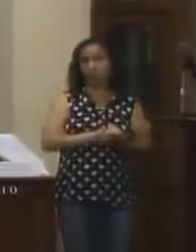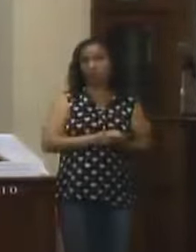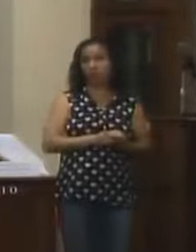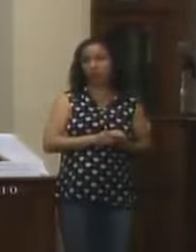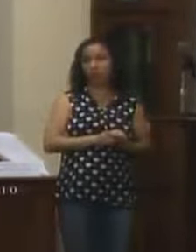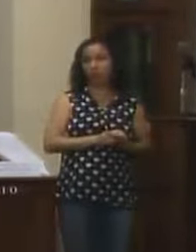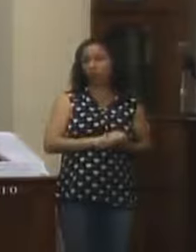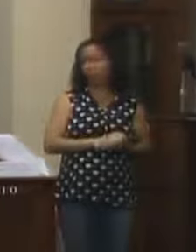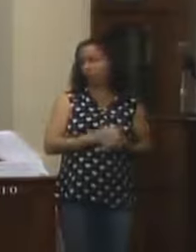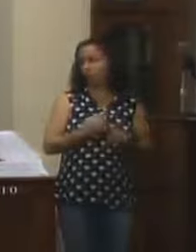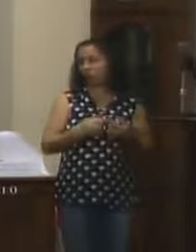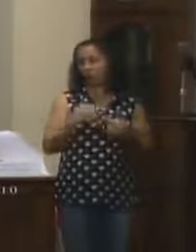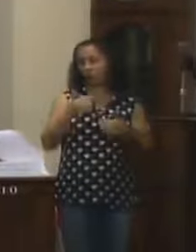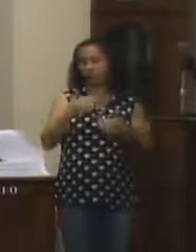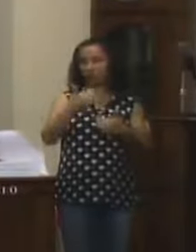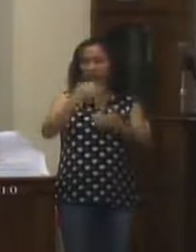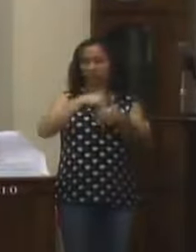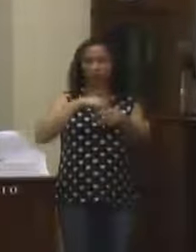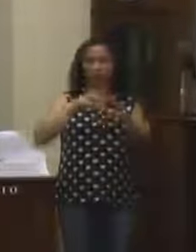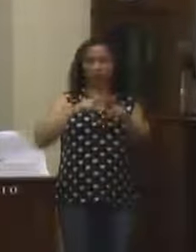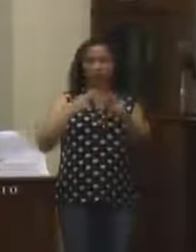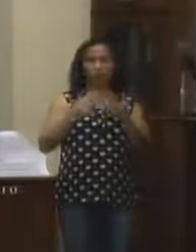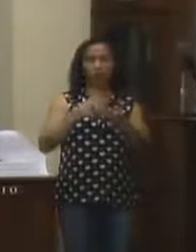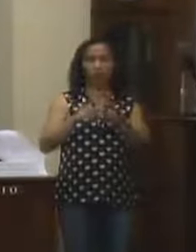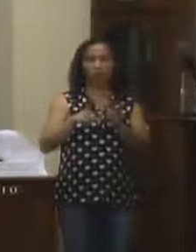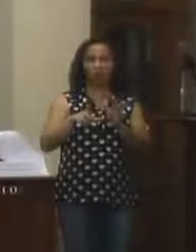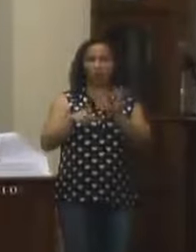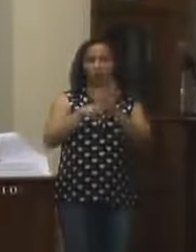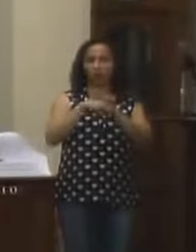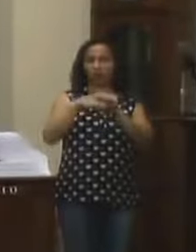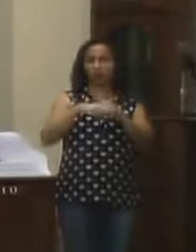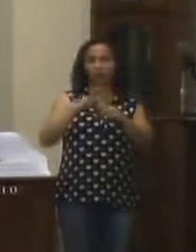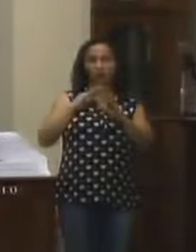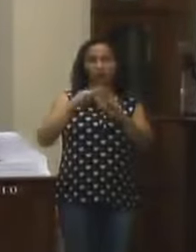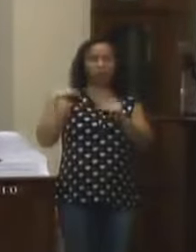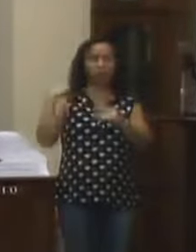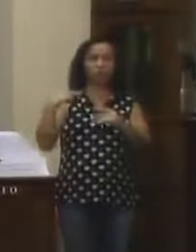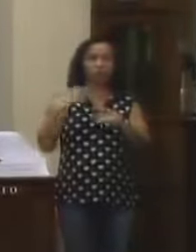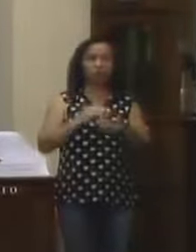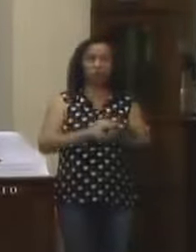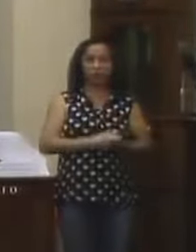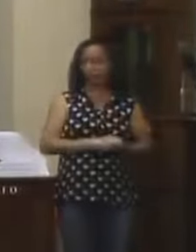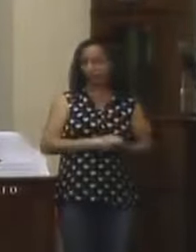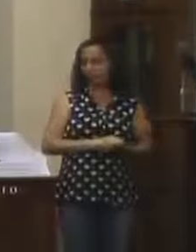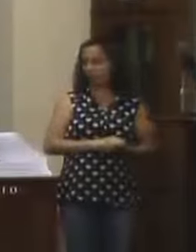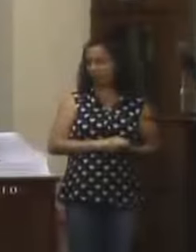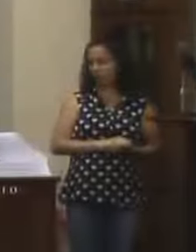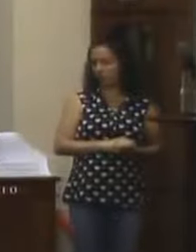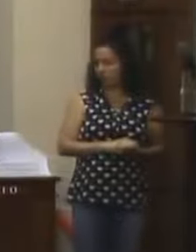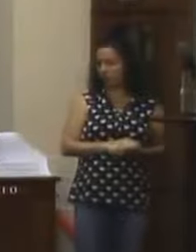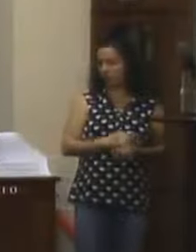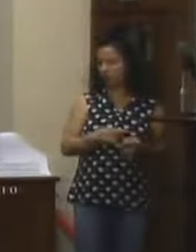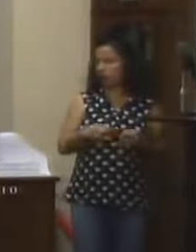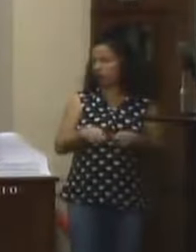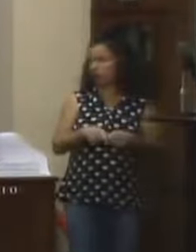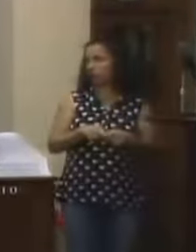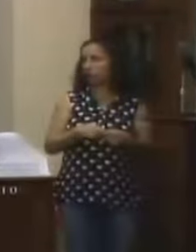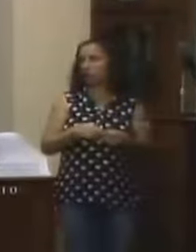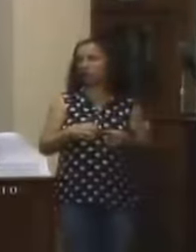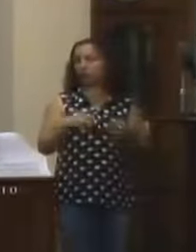alínea C, do Regimento Interno dessa Casa Legislativa. Com efeito, a lei em questão contém vício de inconstitucionalidade formal e